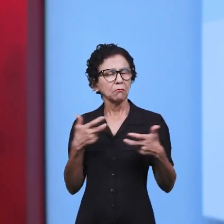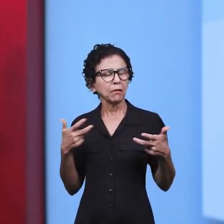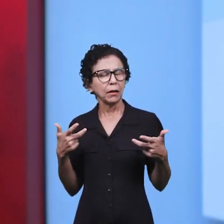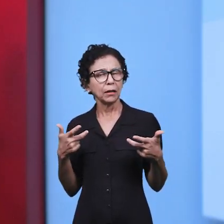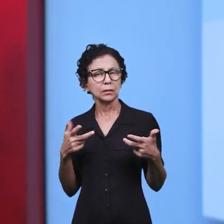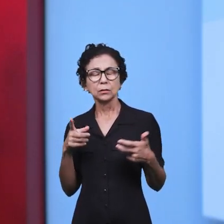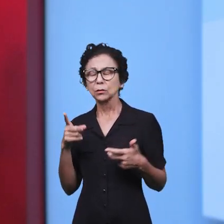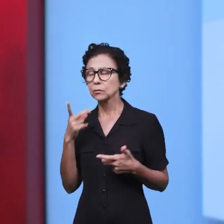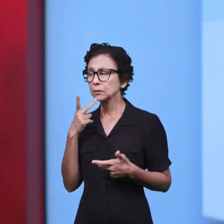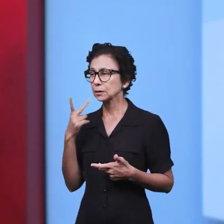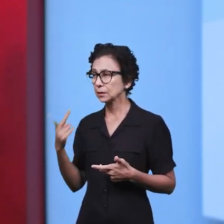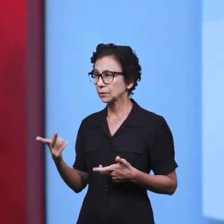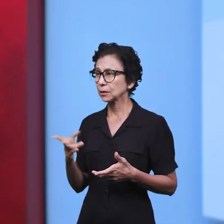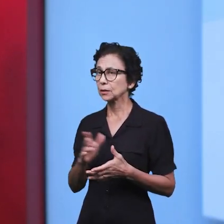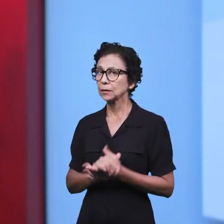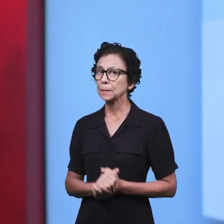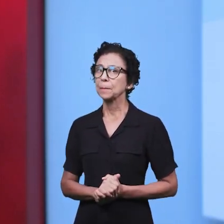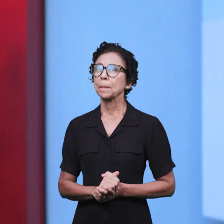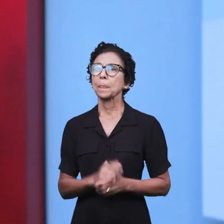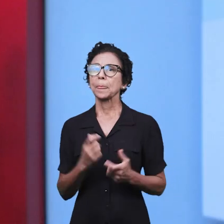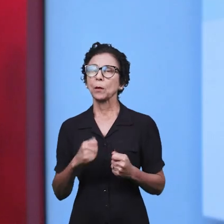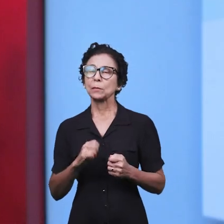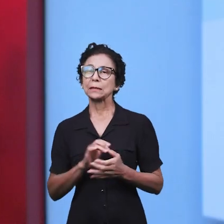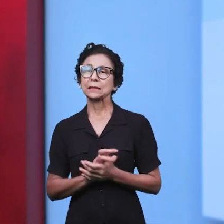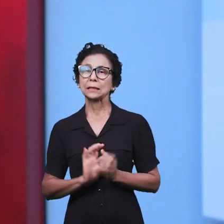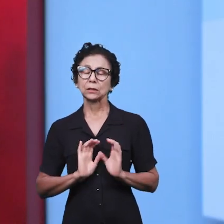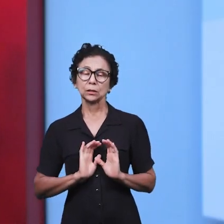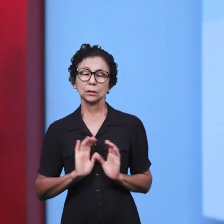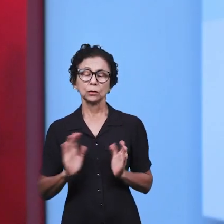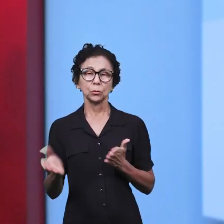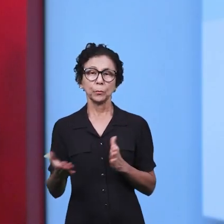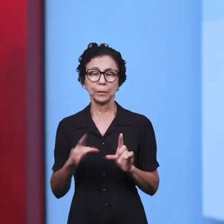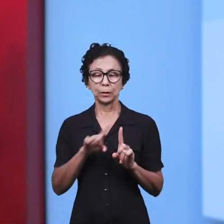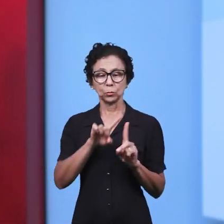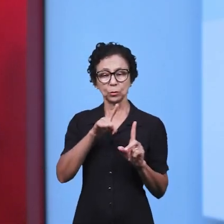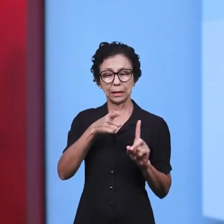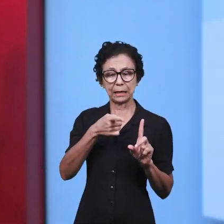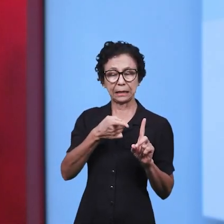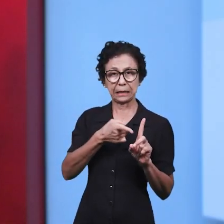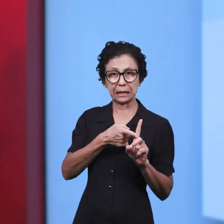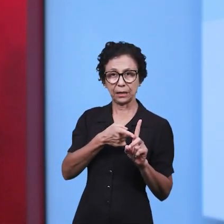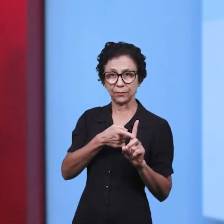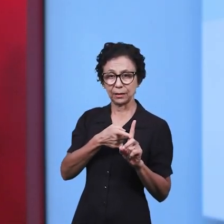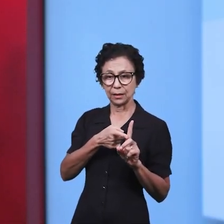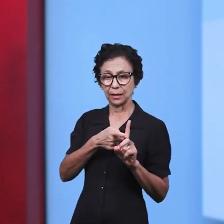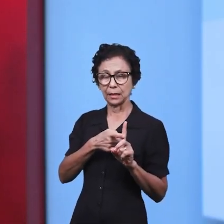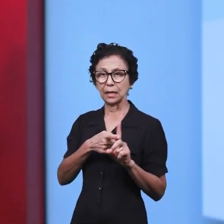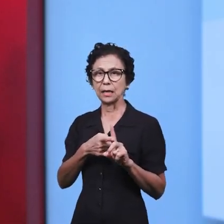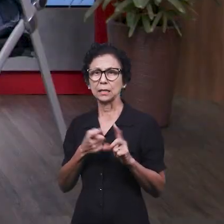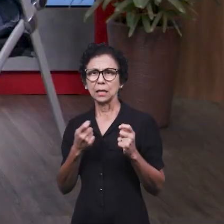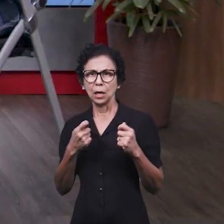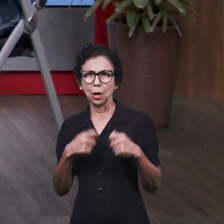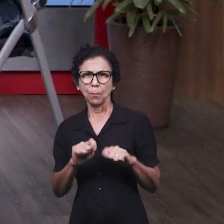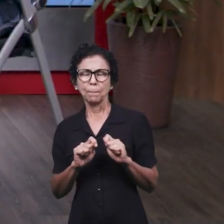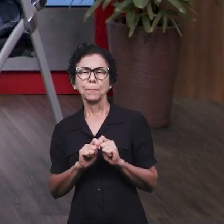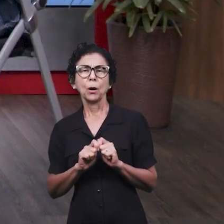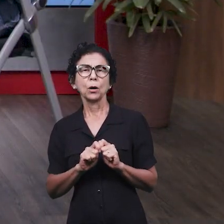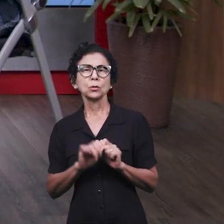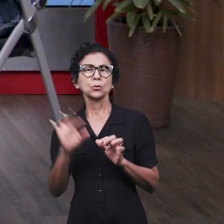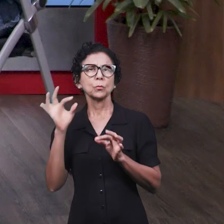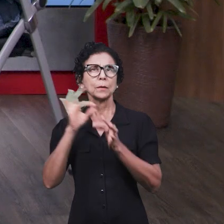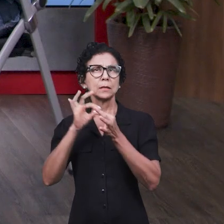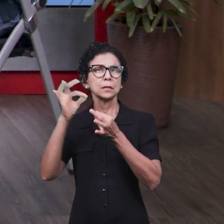é feito o exame de triagem auditiva neonatal, que é colocada uma sonda que não dói, o exame muito rápido, e